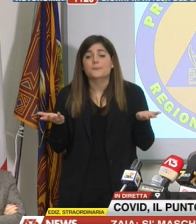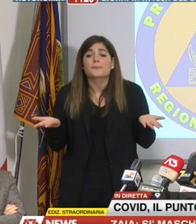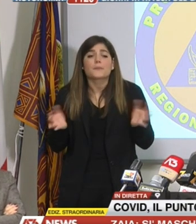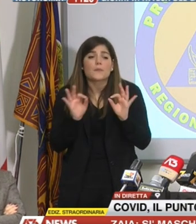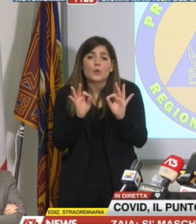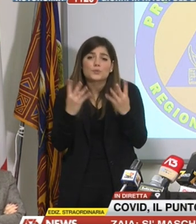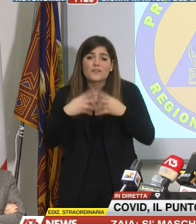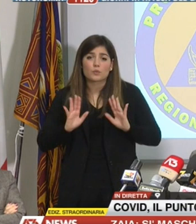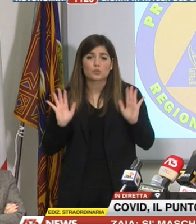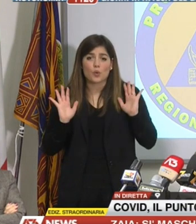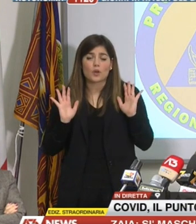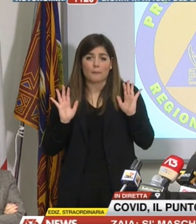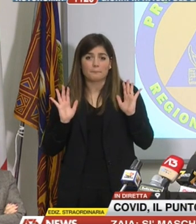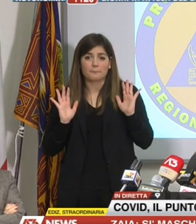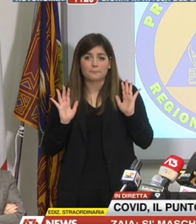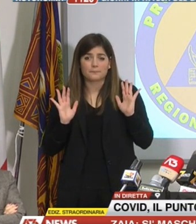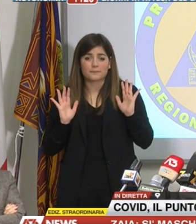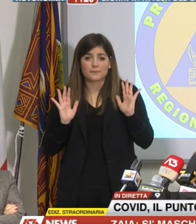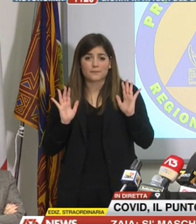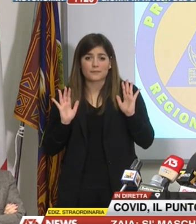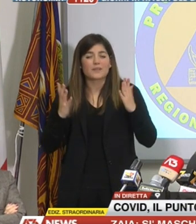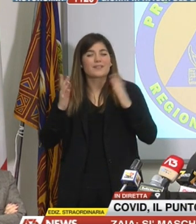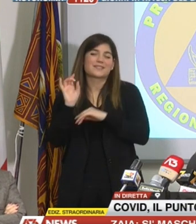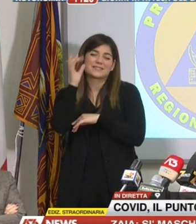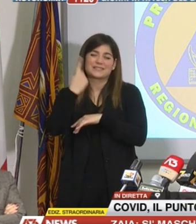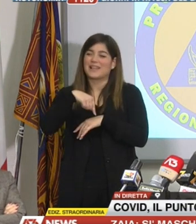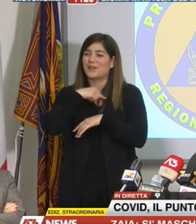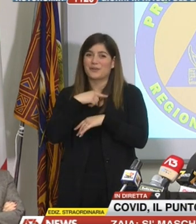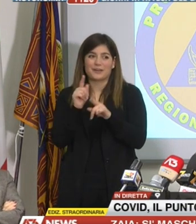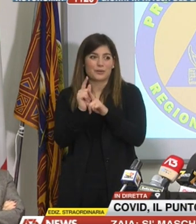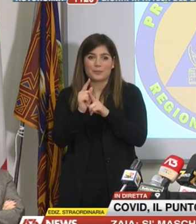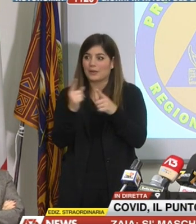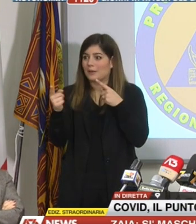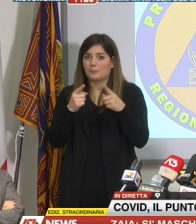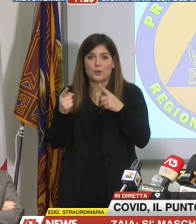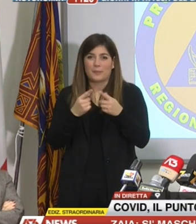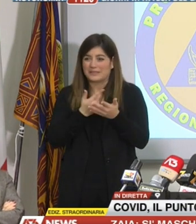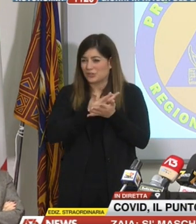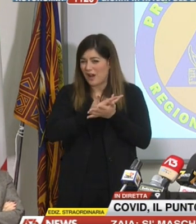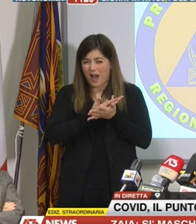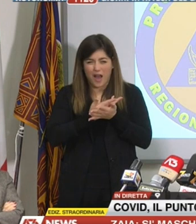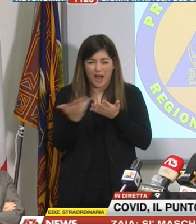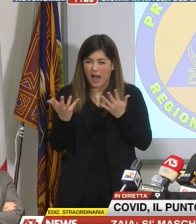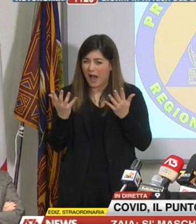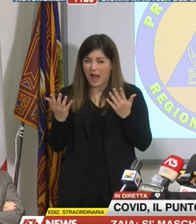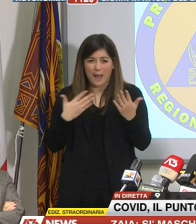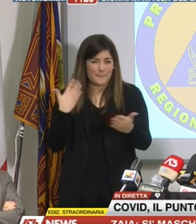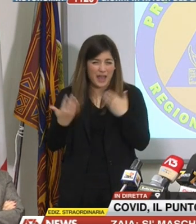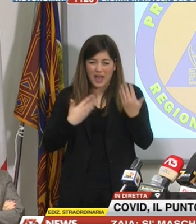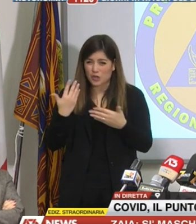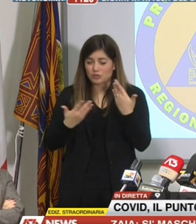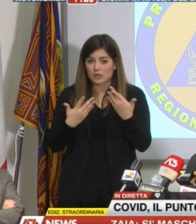Così funziona. Ma dico, se fossimo in uno scenario di catastrofe totale, secondo voi possiamo stare lì a